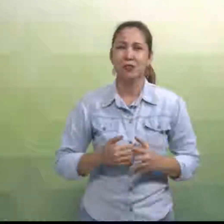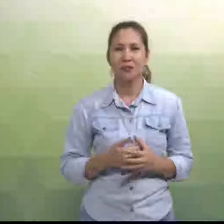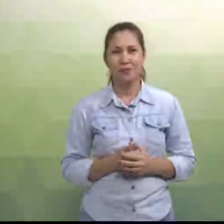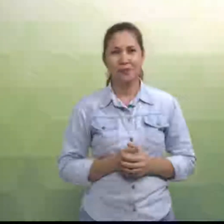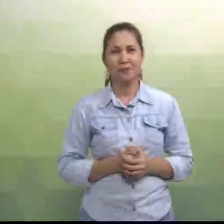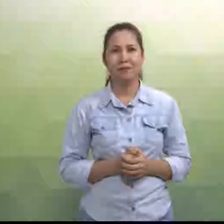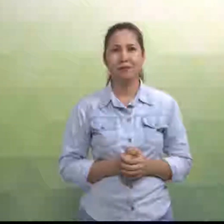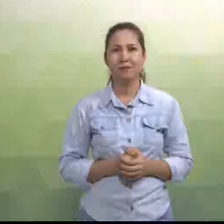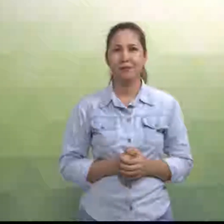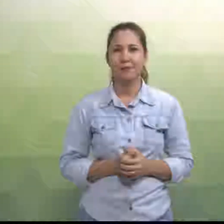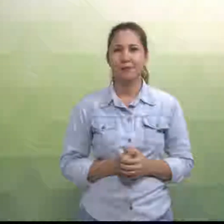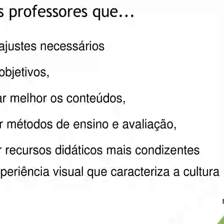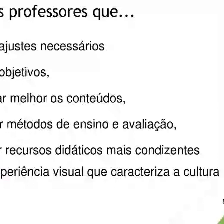ensinar.